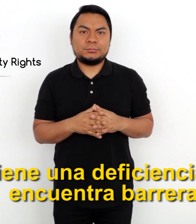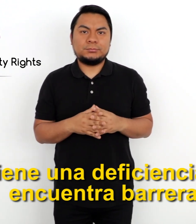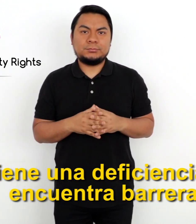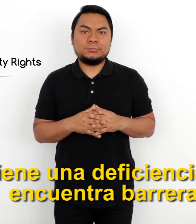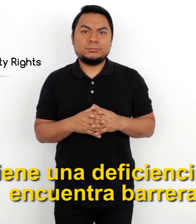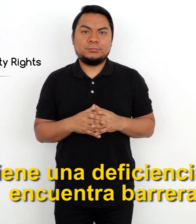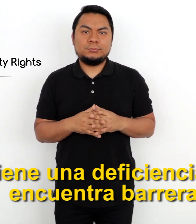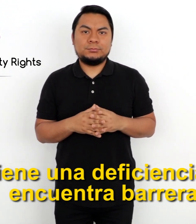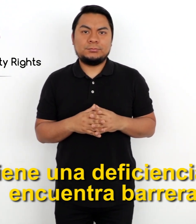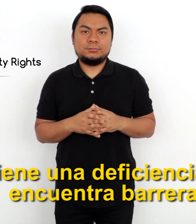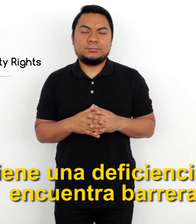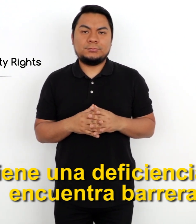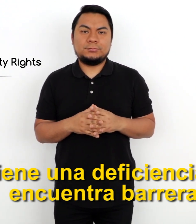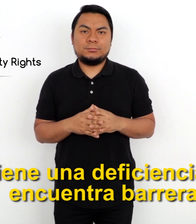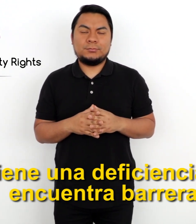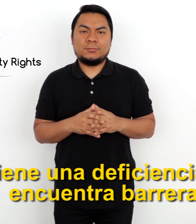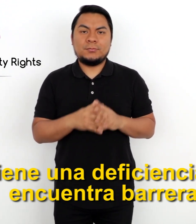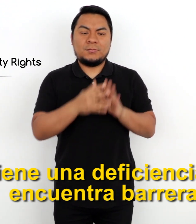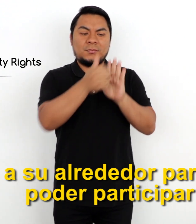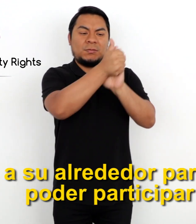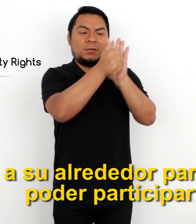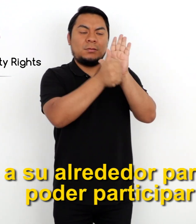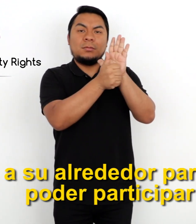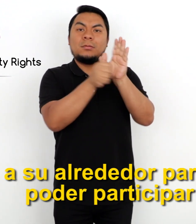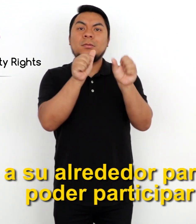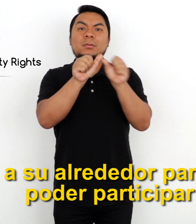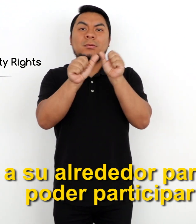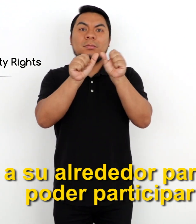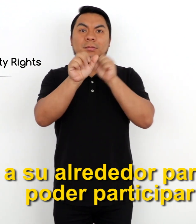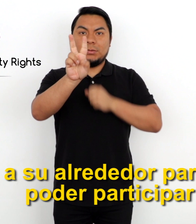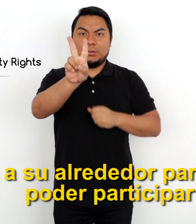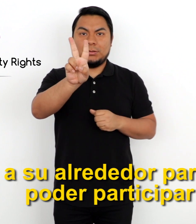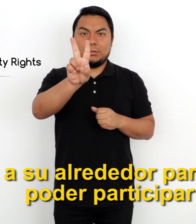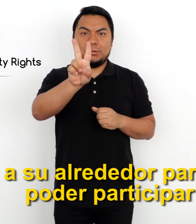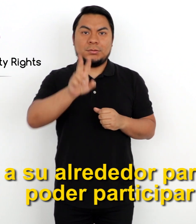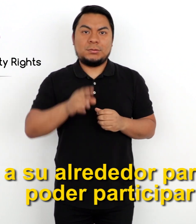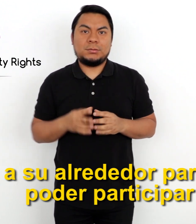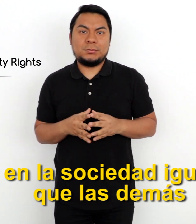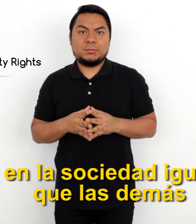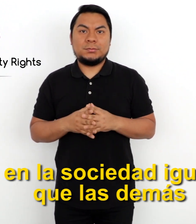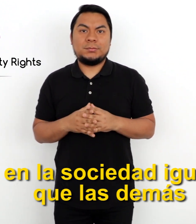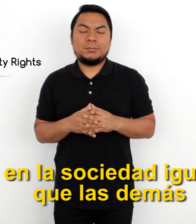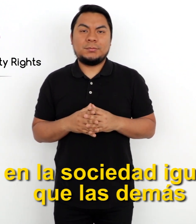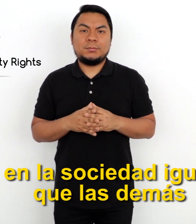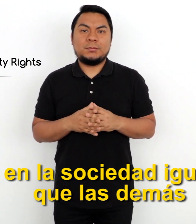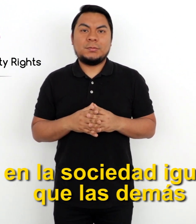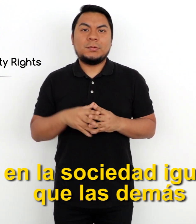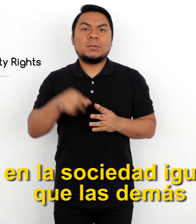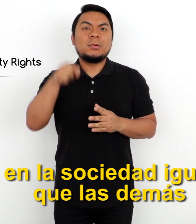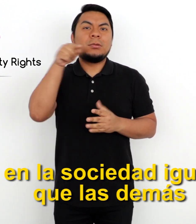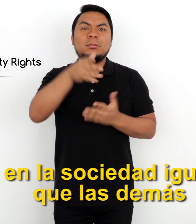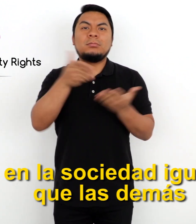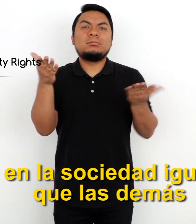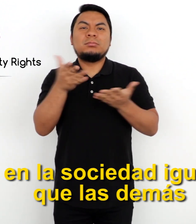una deficiencia y encuentra barreras a su alrededor para poder participar en la sociedad igual que las demás.